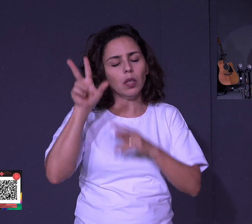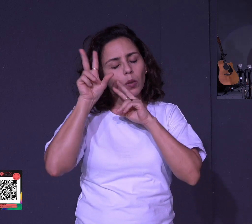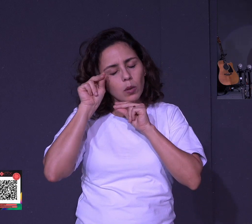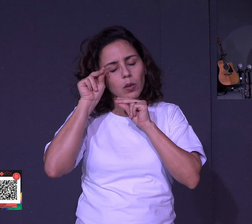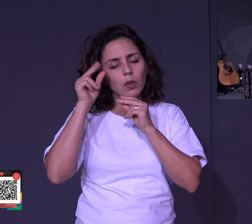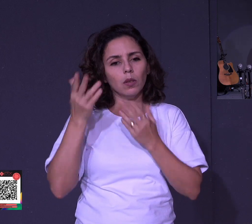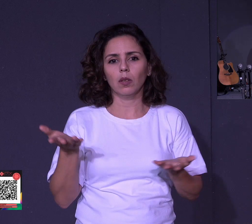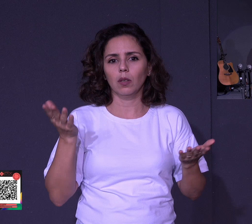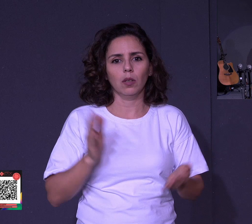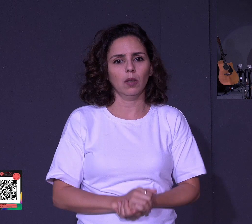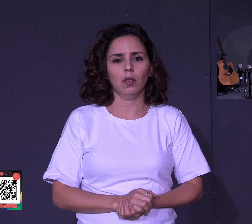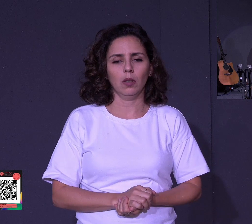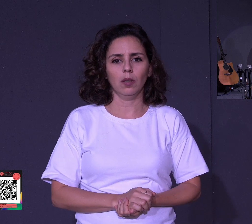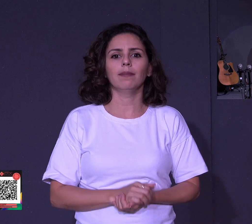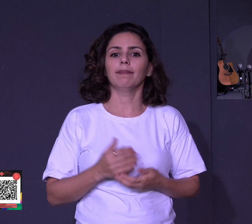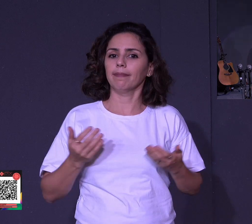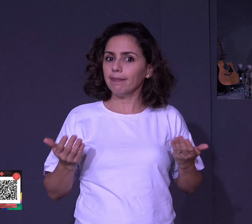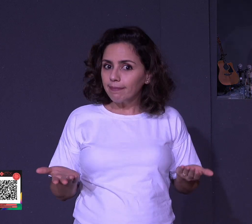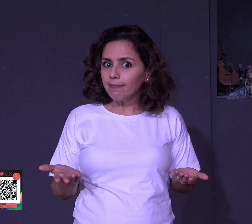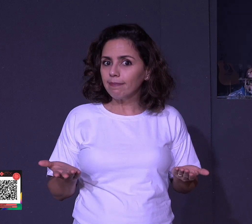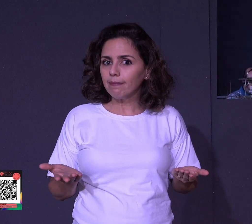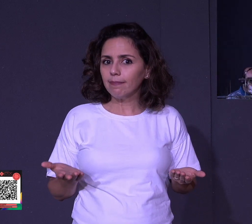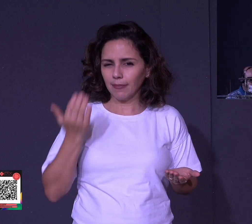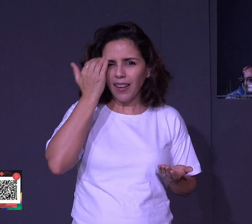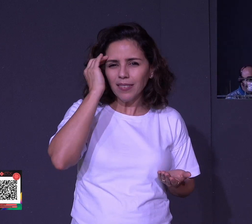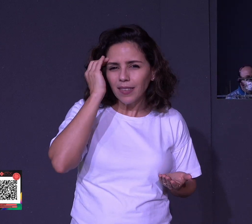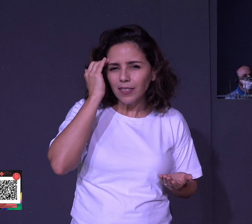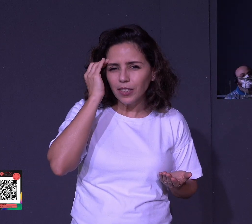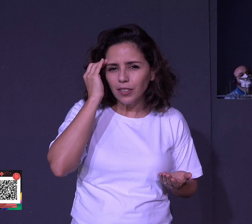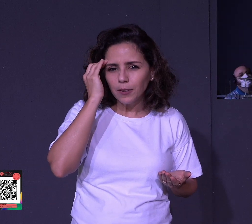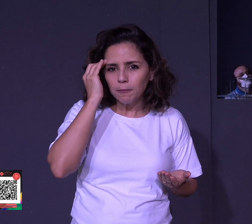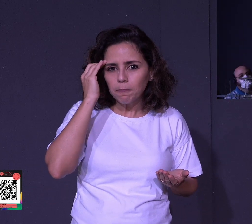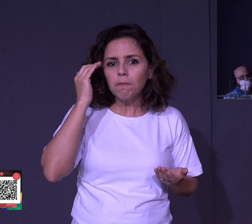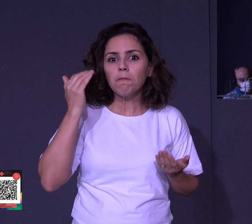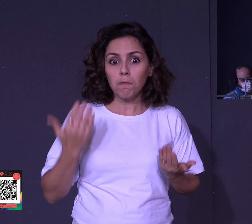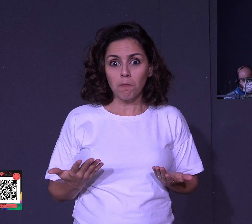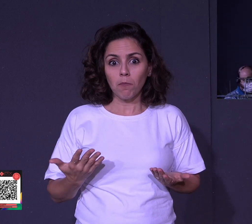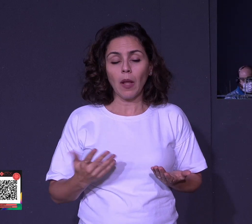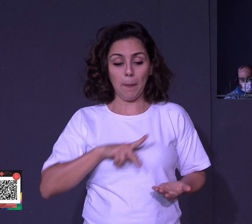Primeiro, Paulo diz: não vos conformeis com este mundo. Segundo,